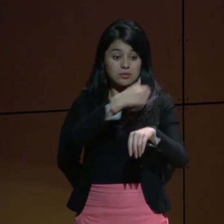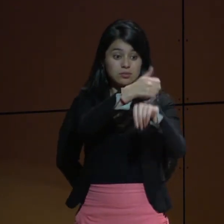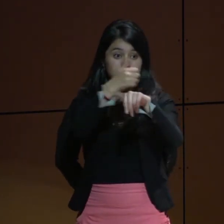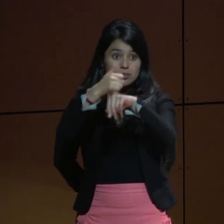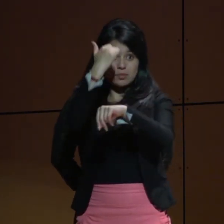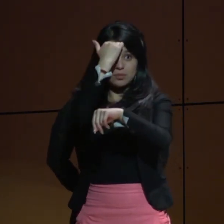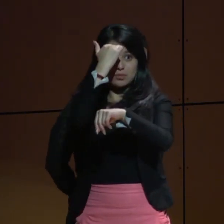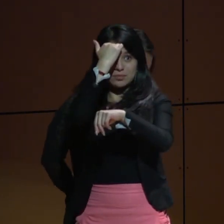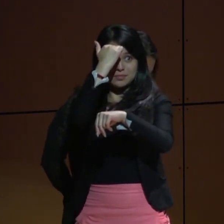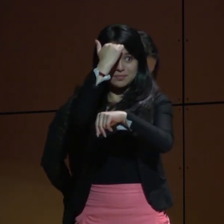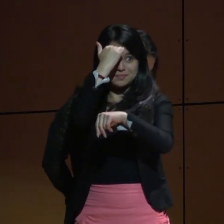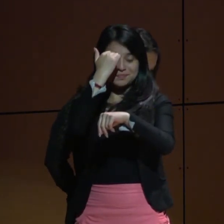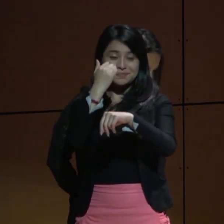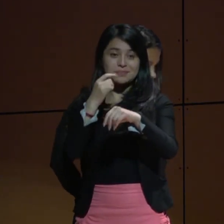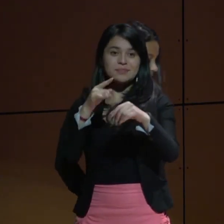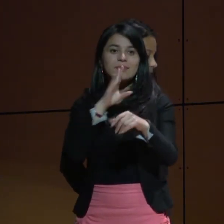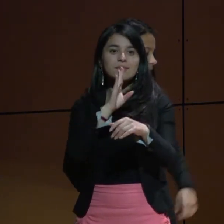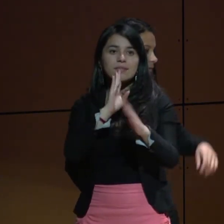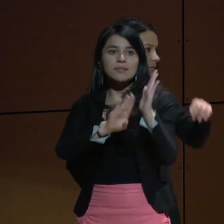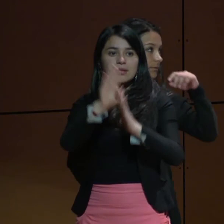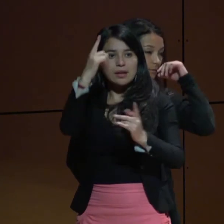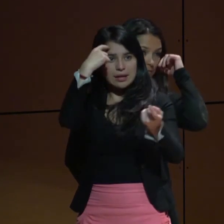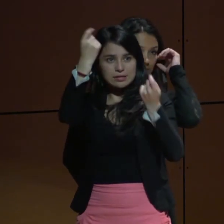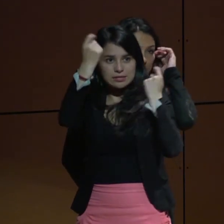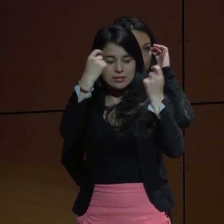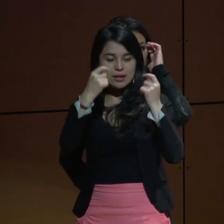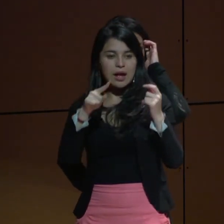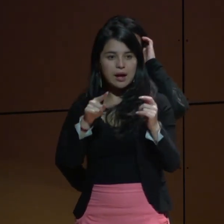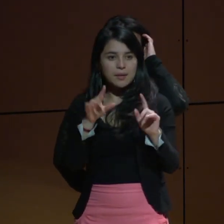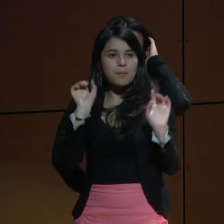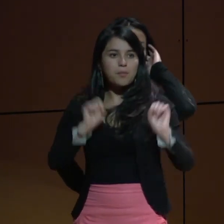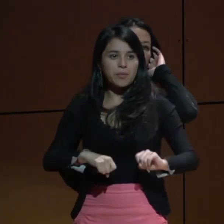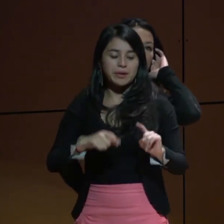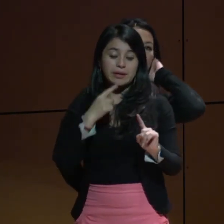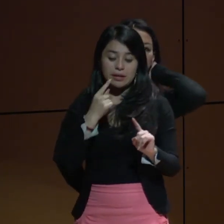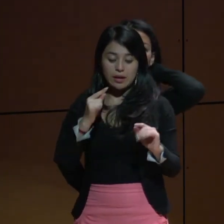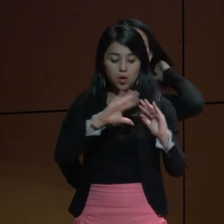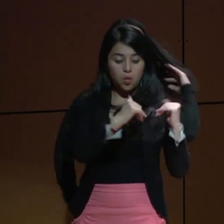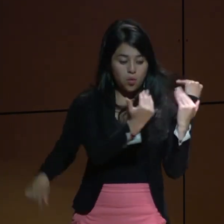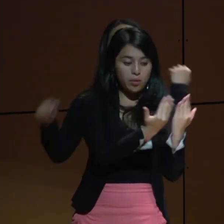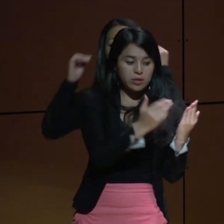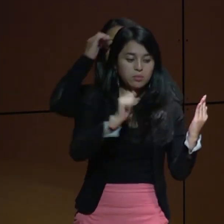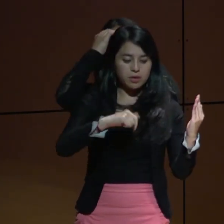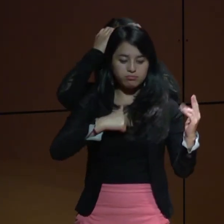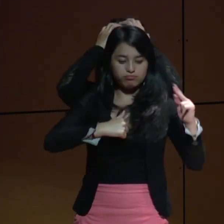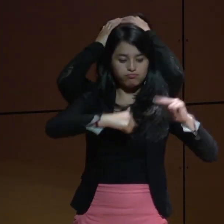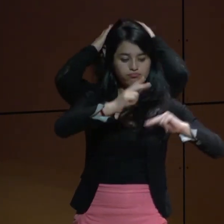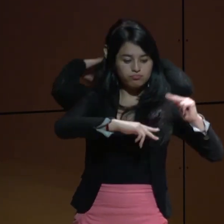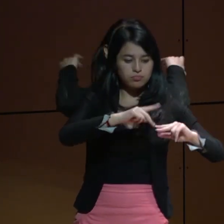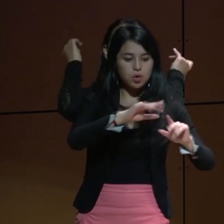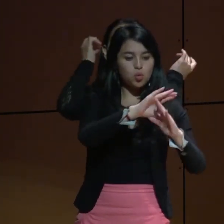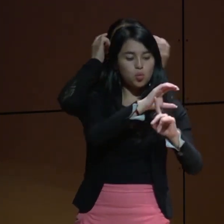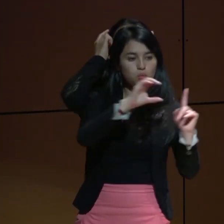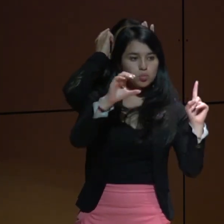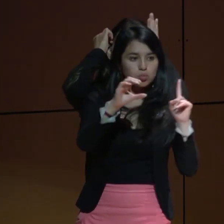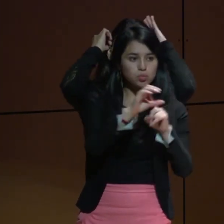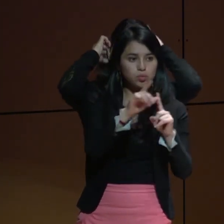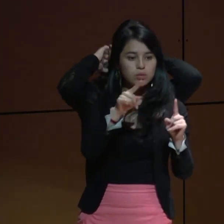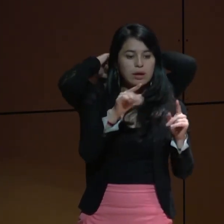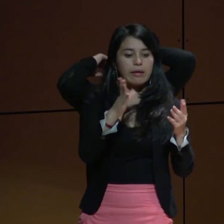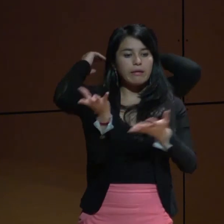rectores han desarrollado estrategias que permiten que en sus colegios se construya una cultura